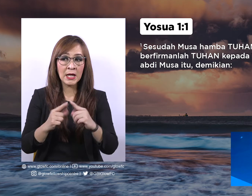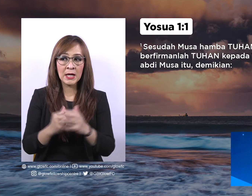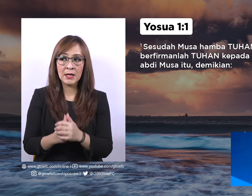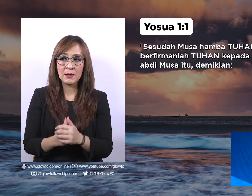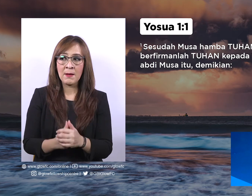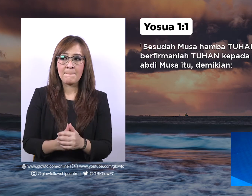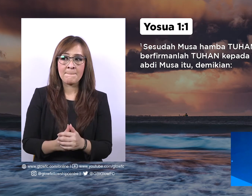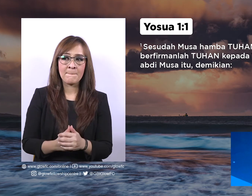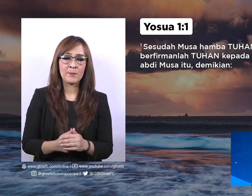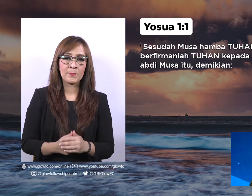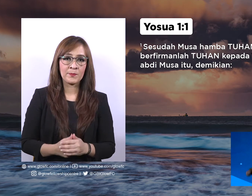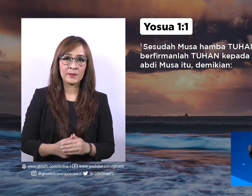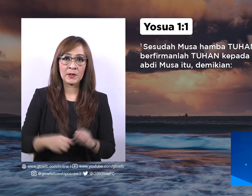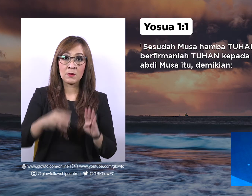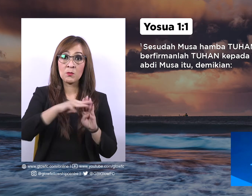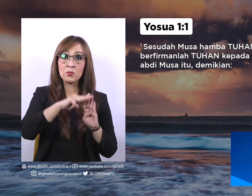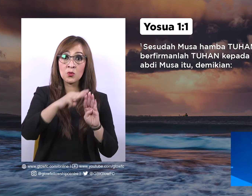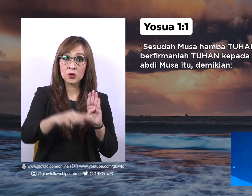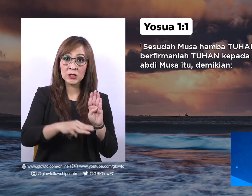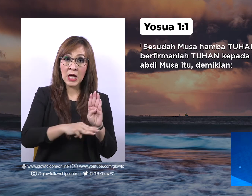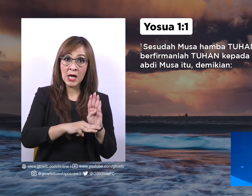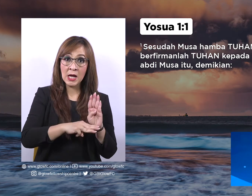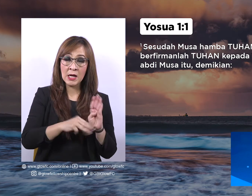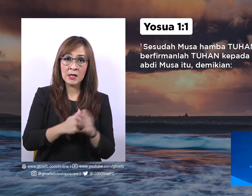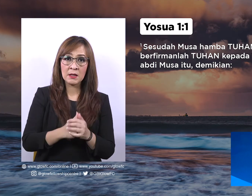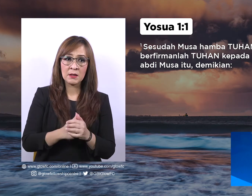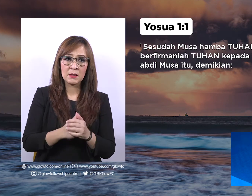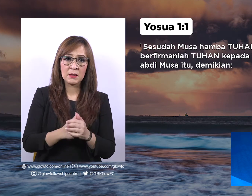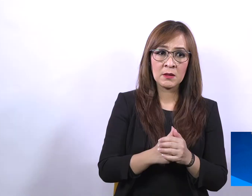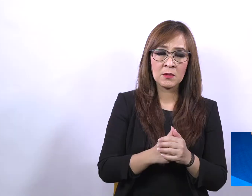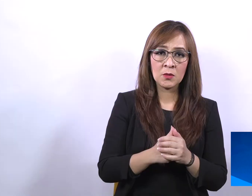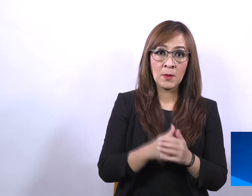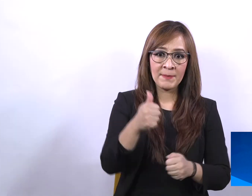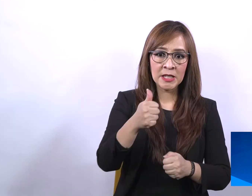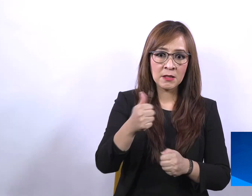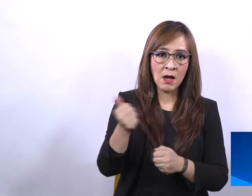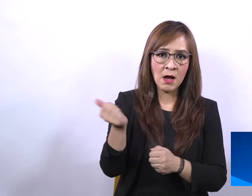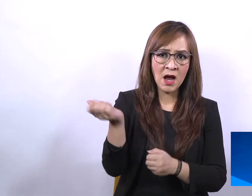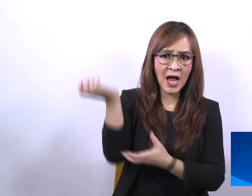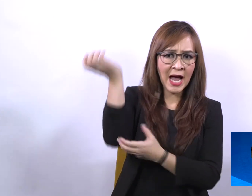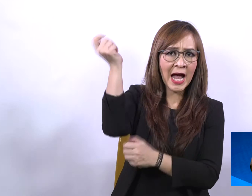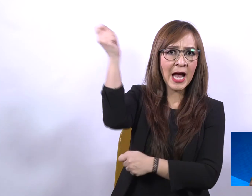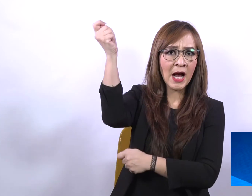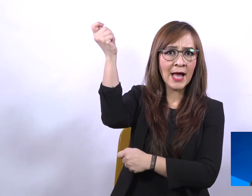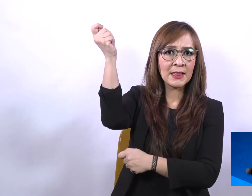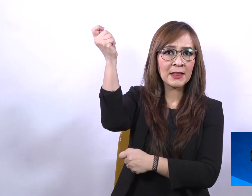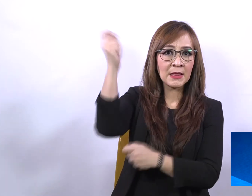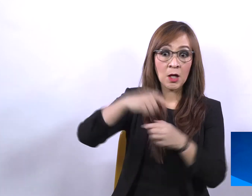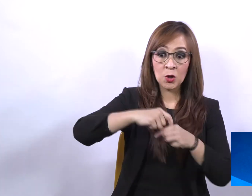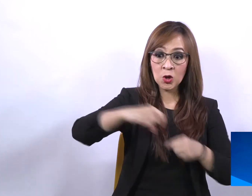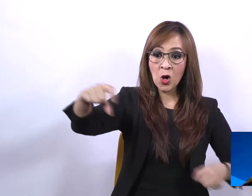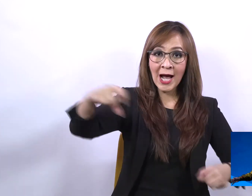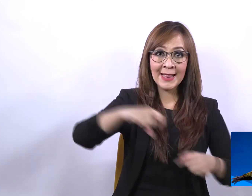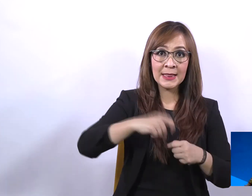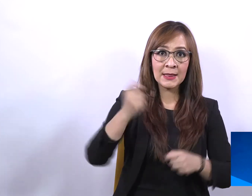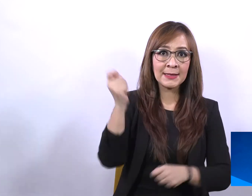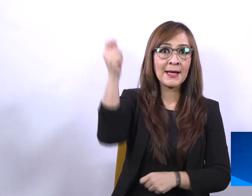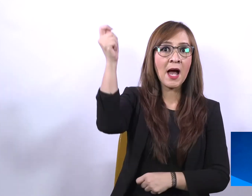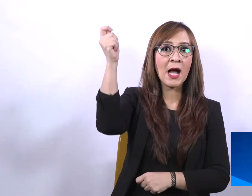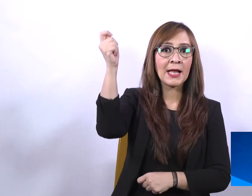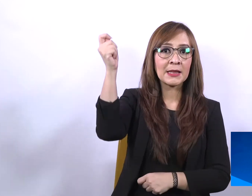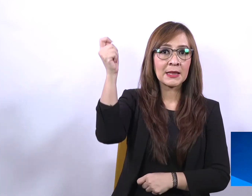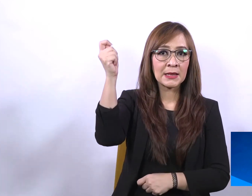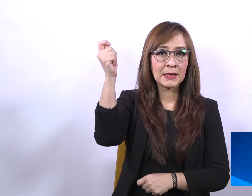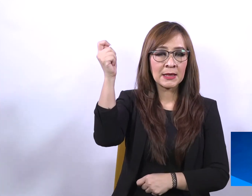hebat Hai bayangkan diangkat Hai spek road diangkat tongkatnya laut